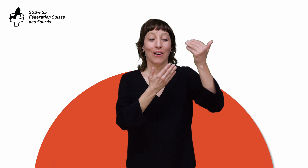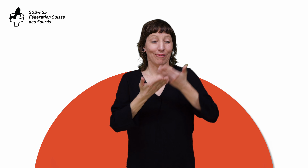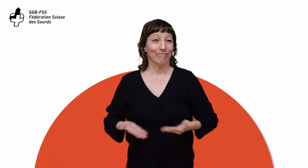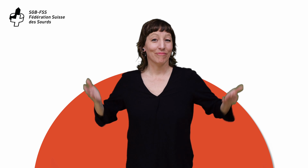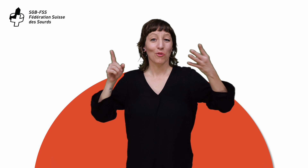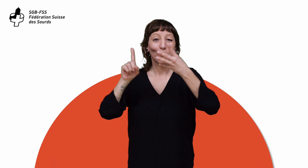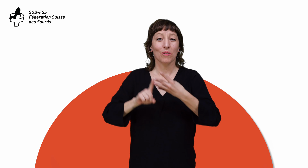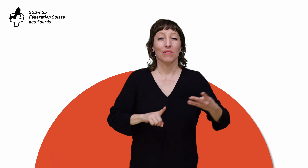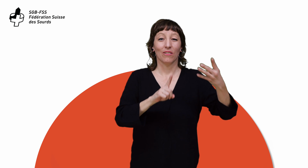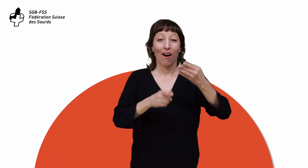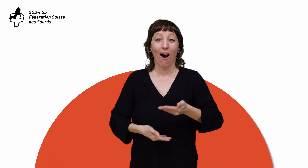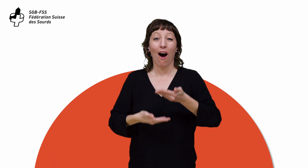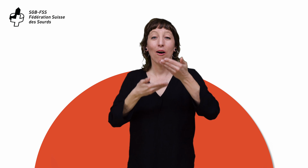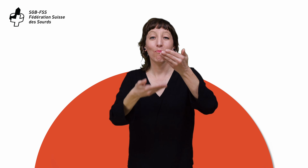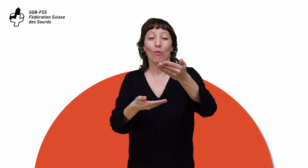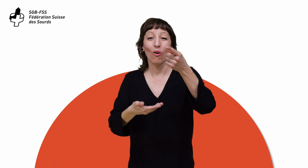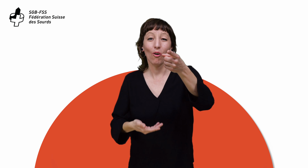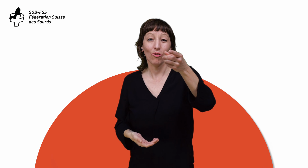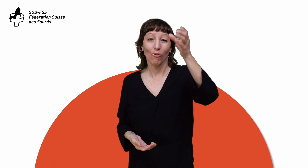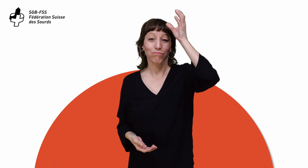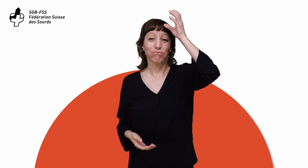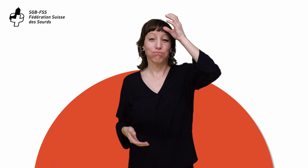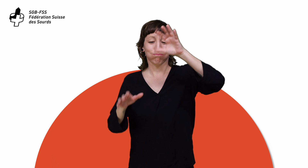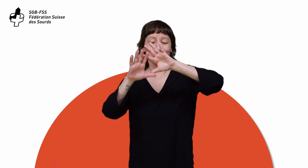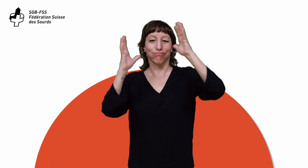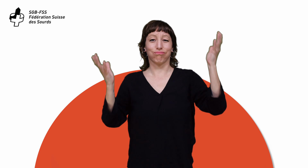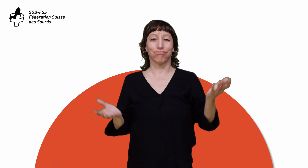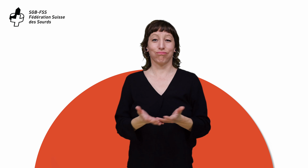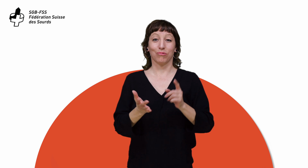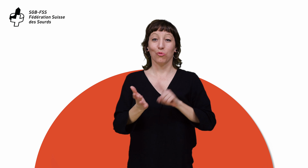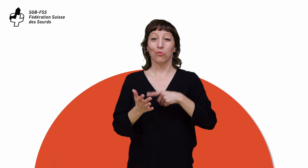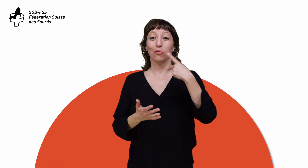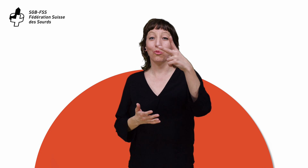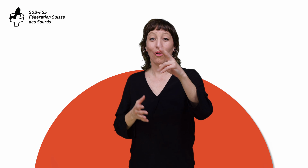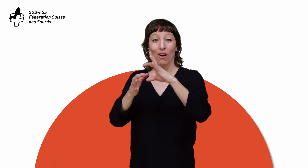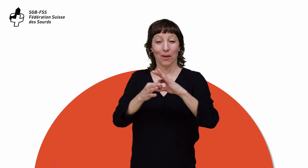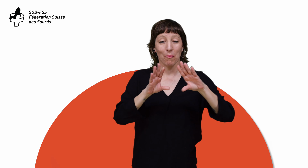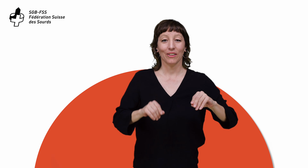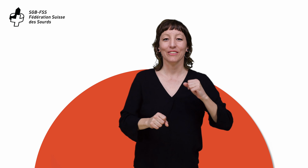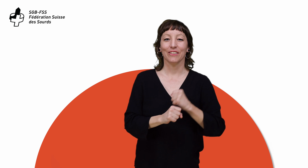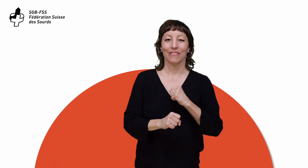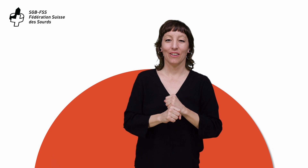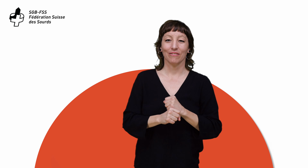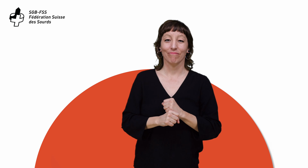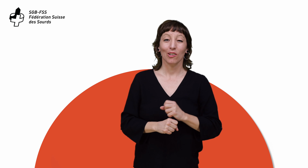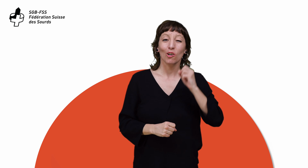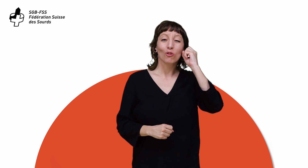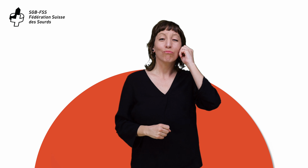ce webinaire t'a aidé à en savoir plus sur tes droits au travail. Nous sommes joignables tous